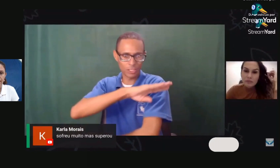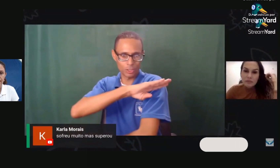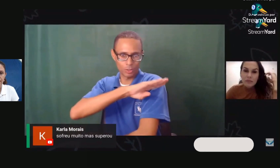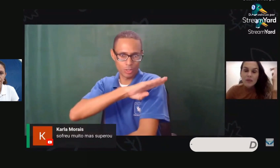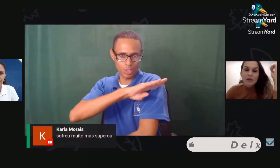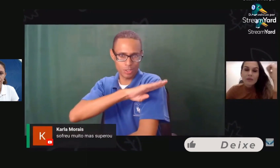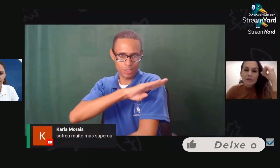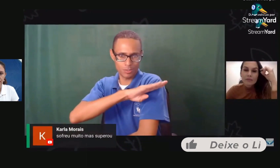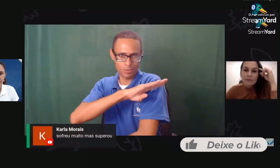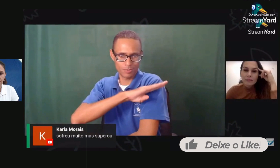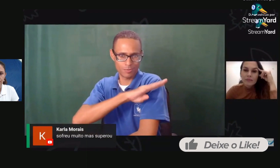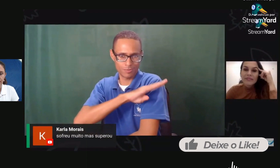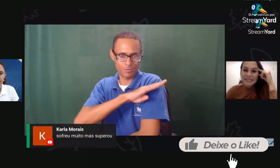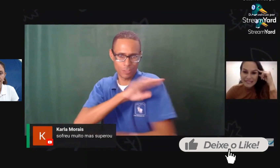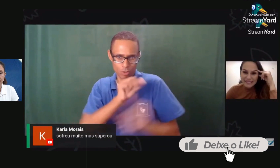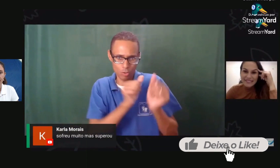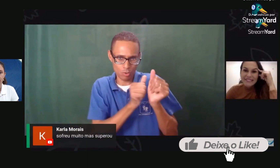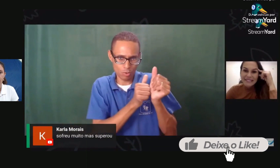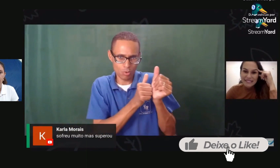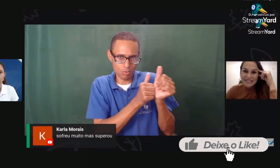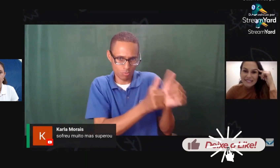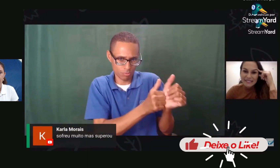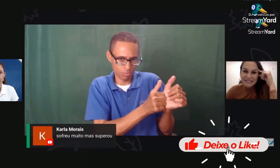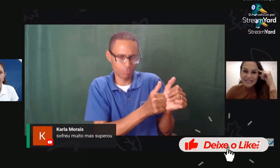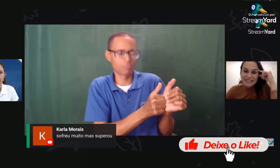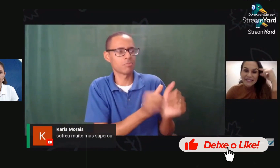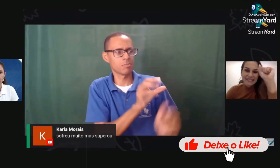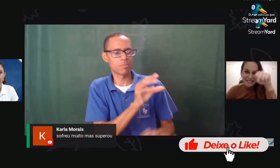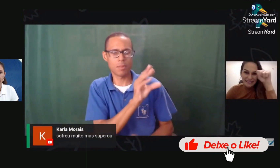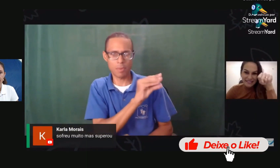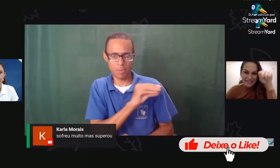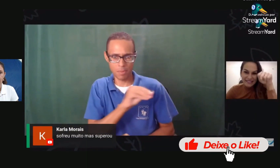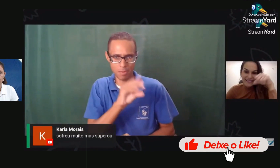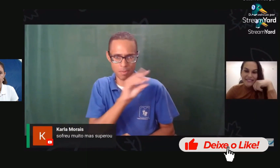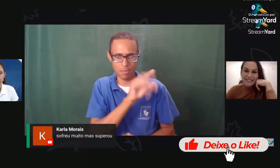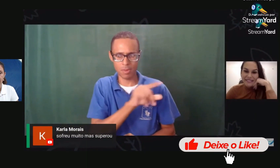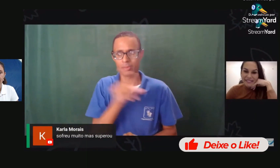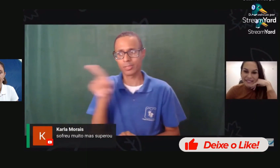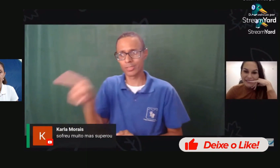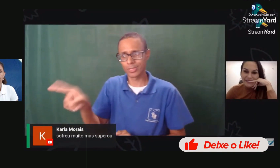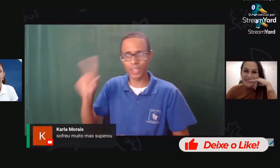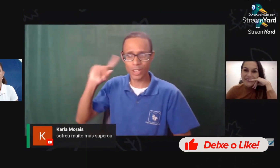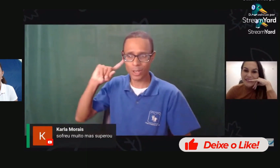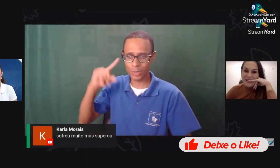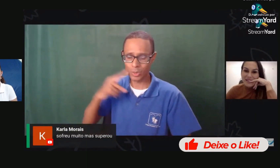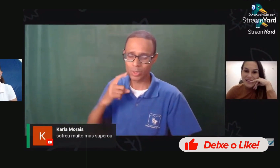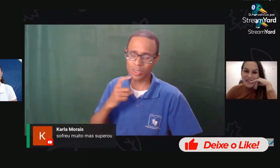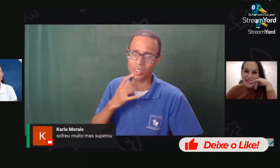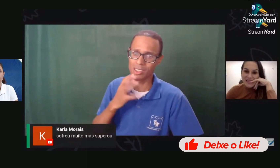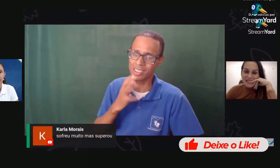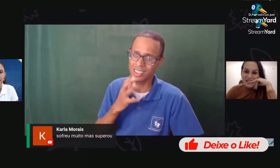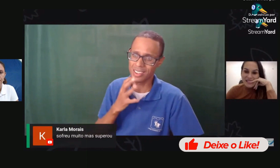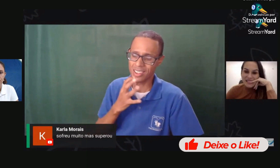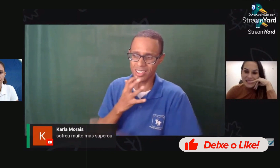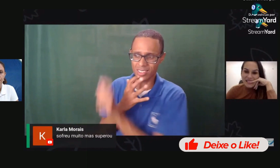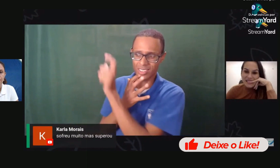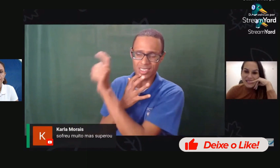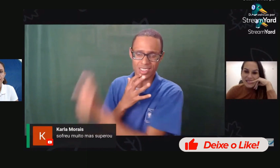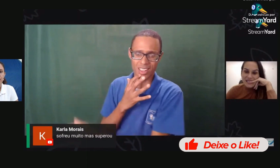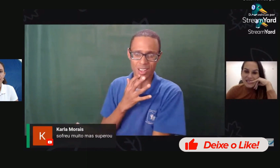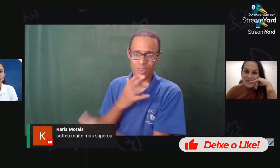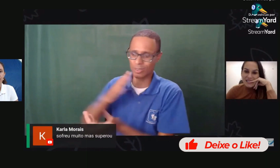Bom, Vanessa, você então, né, no concurso de Miss, a Gildete esteve com você, foi a sua tradutora